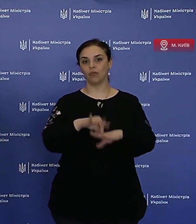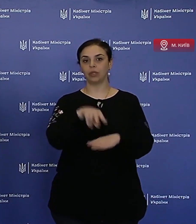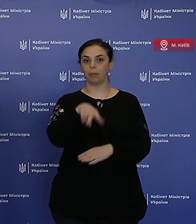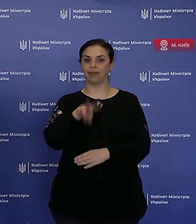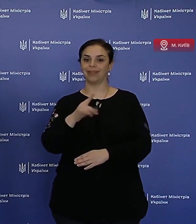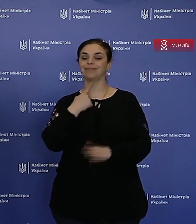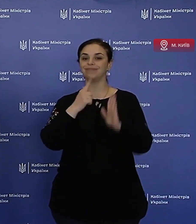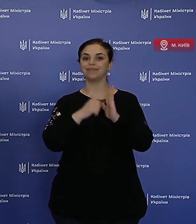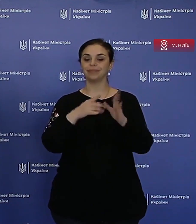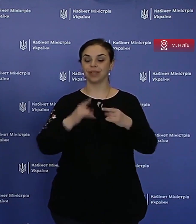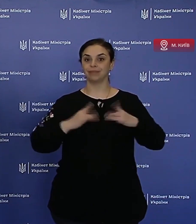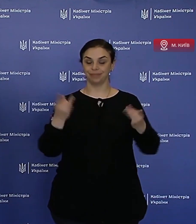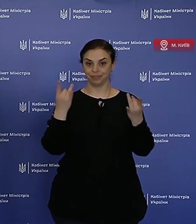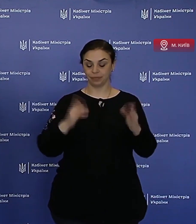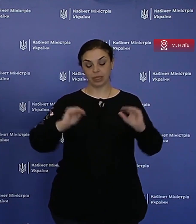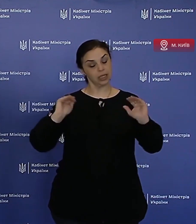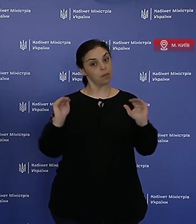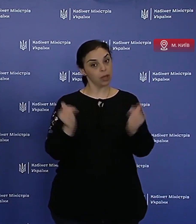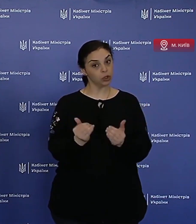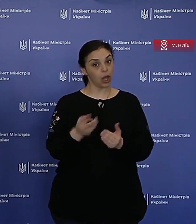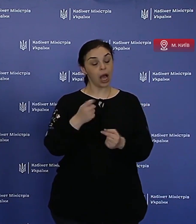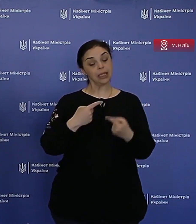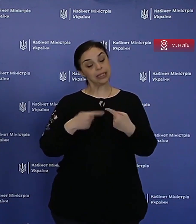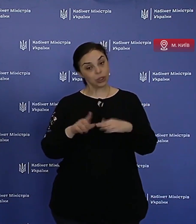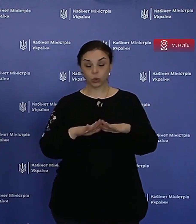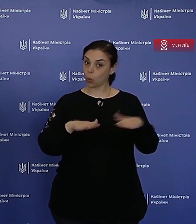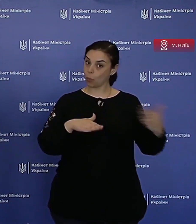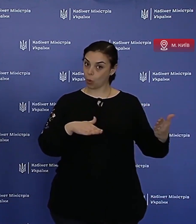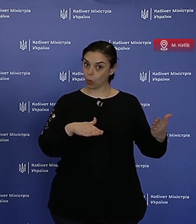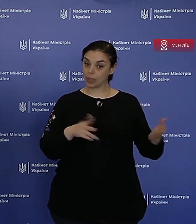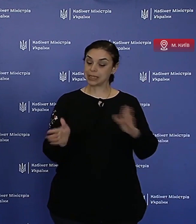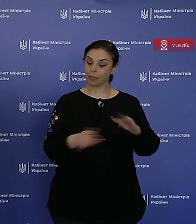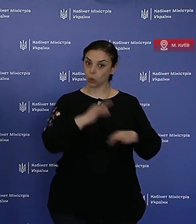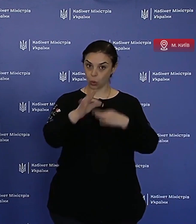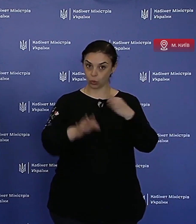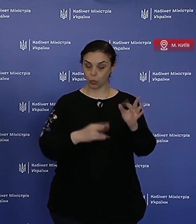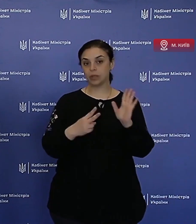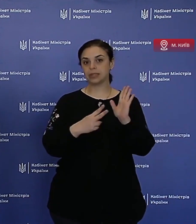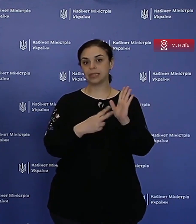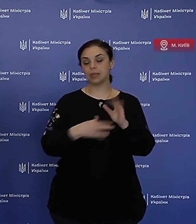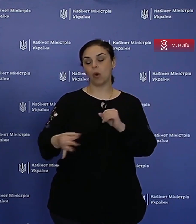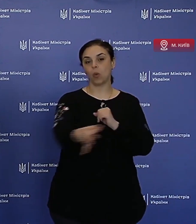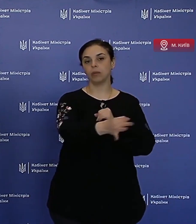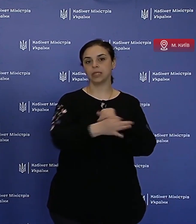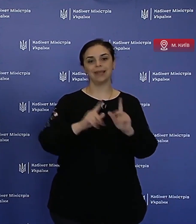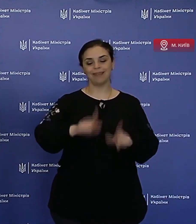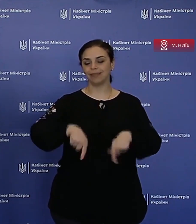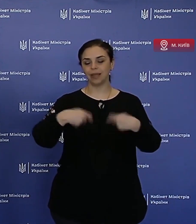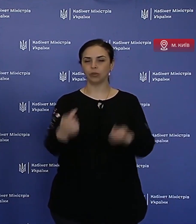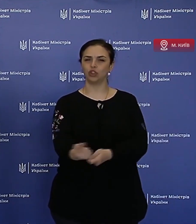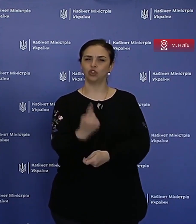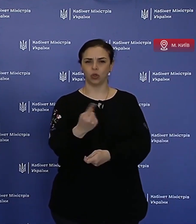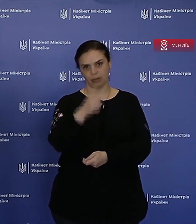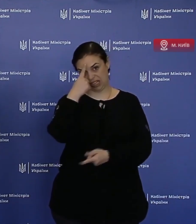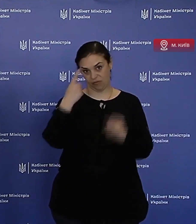на Великодень, зменшилась, але з іншого боку, за минулу добу 7 областей не подали